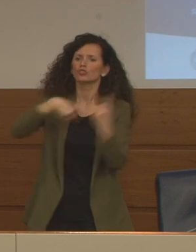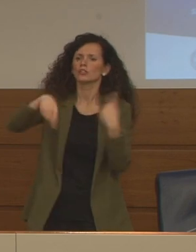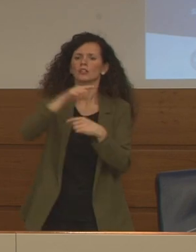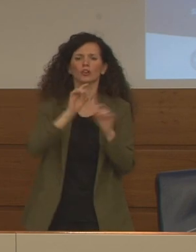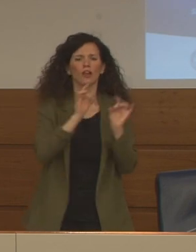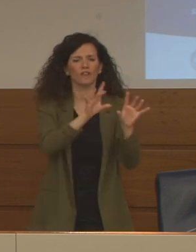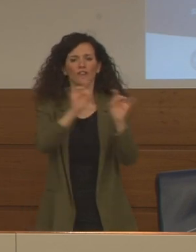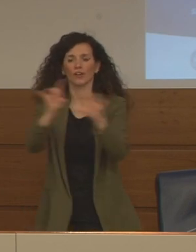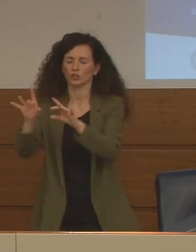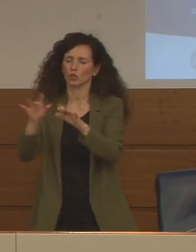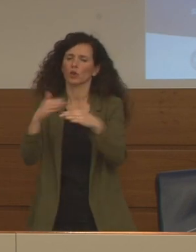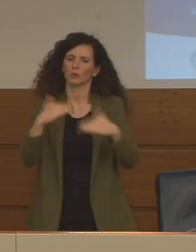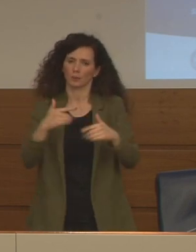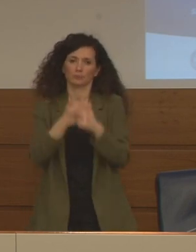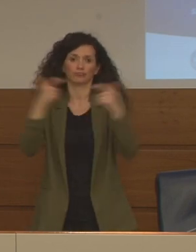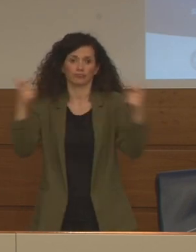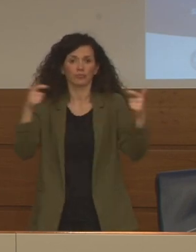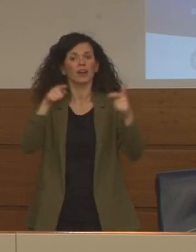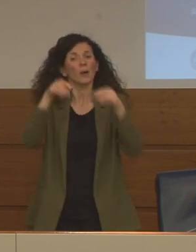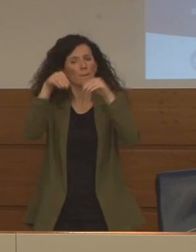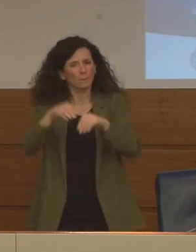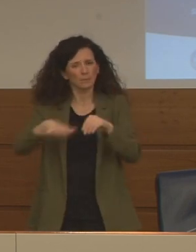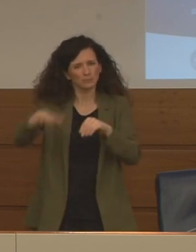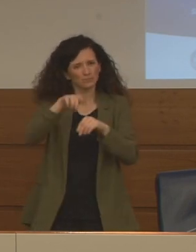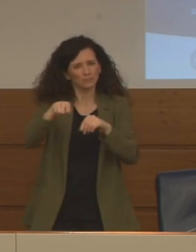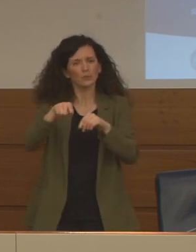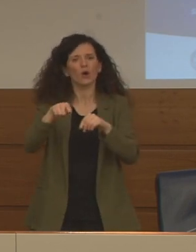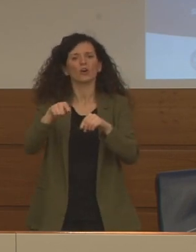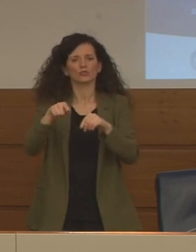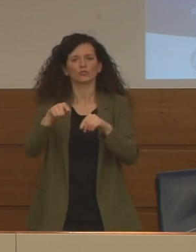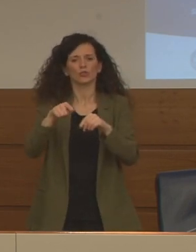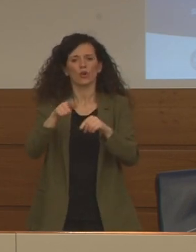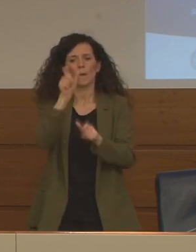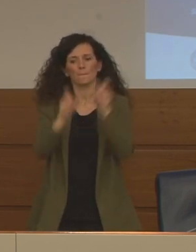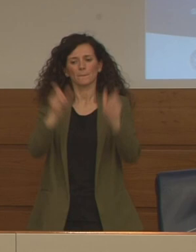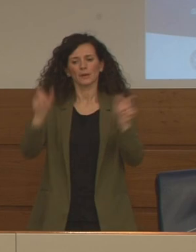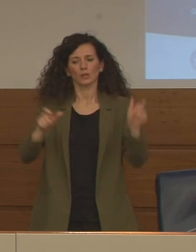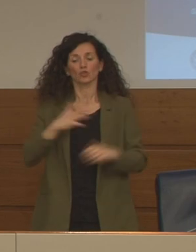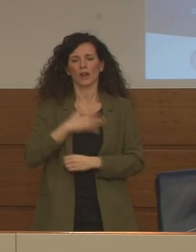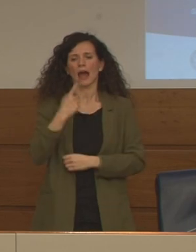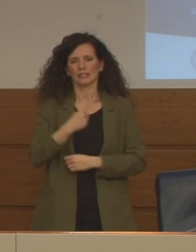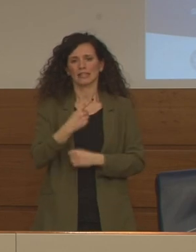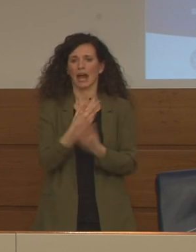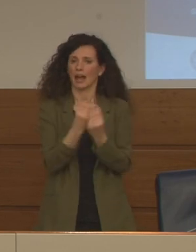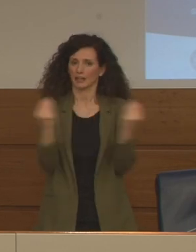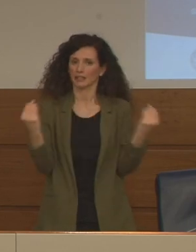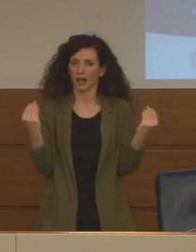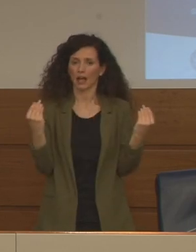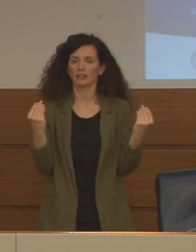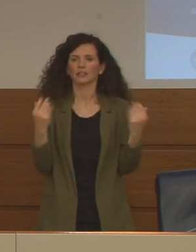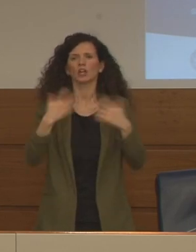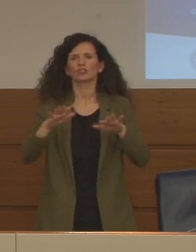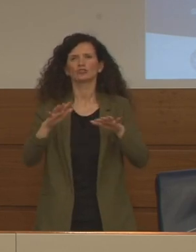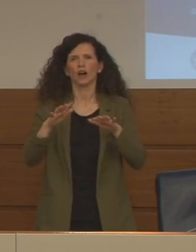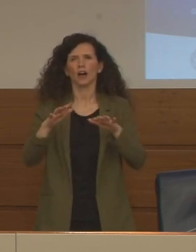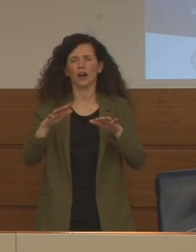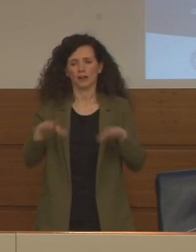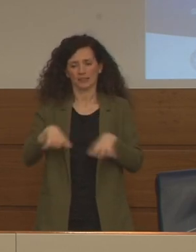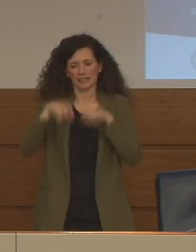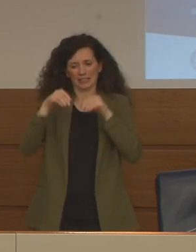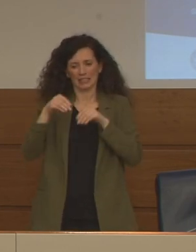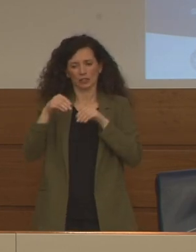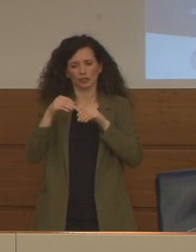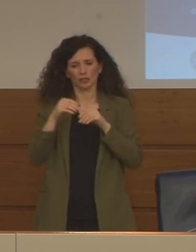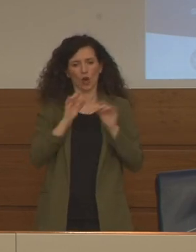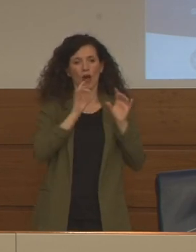comunque dove ci sono popolazioni anziane che fino a prima dell'epidemia è tuttora come